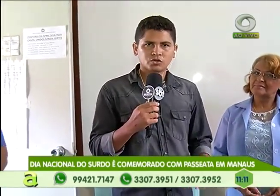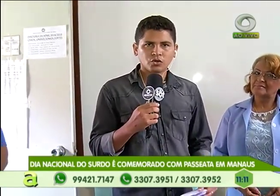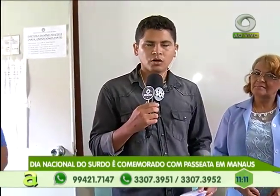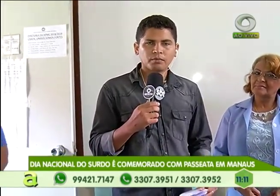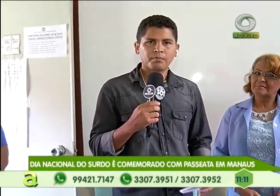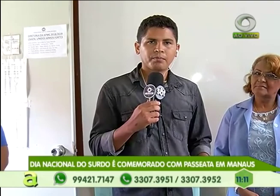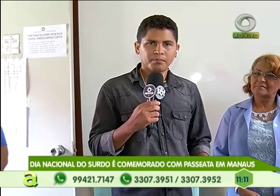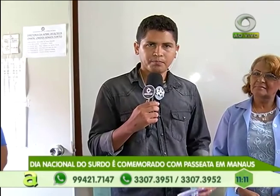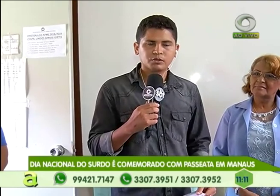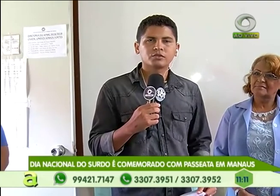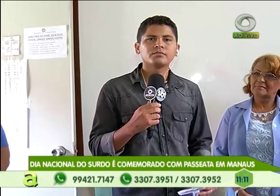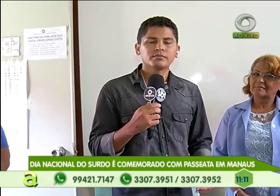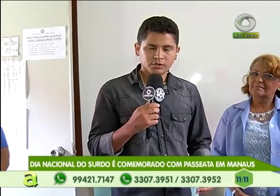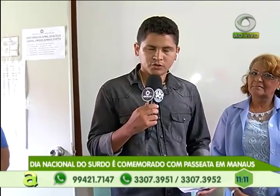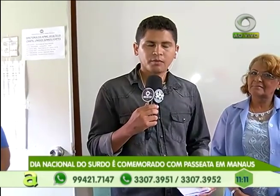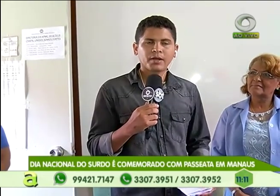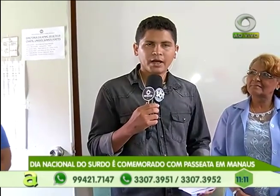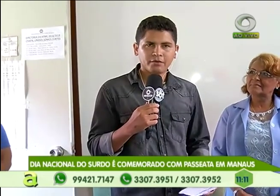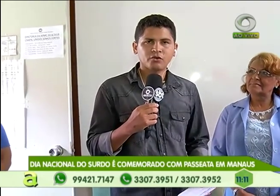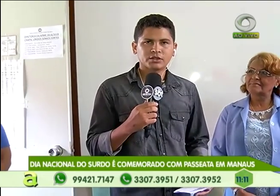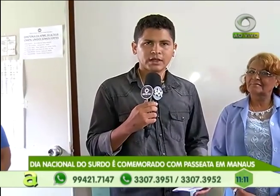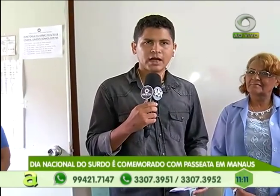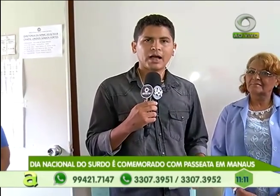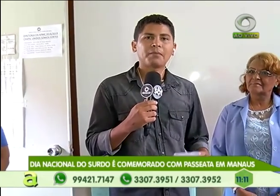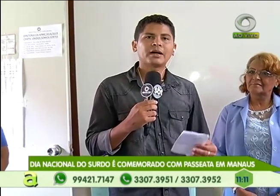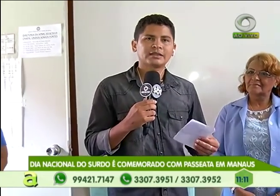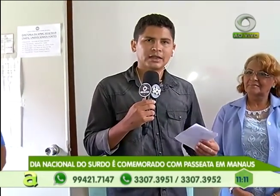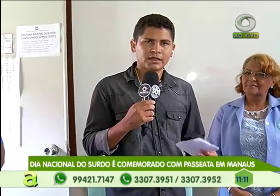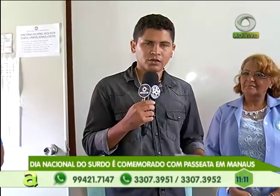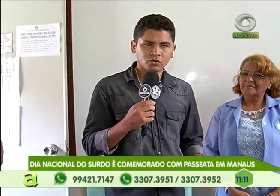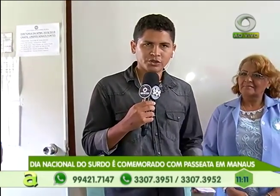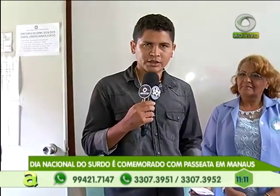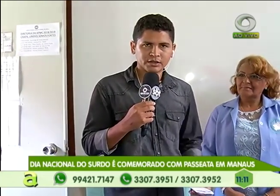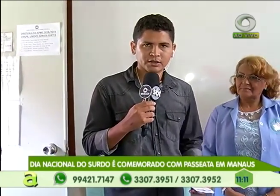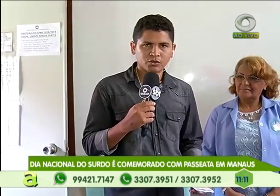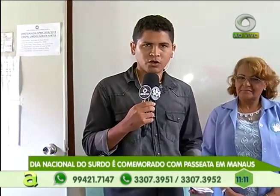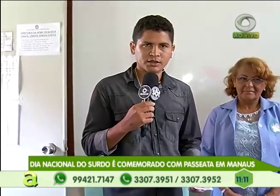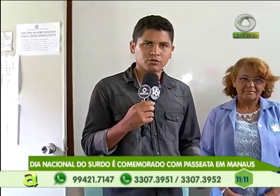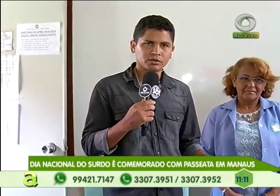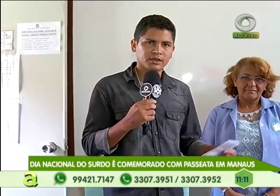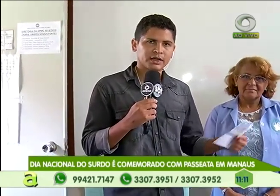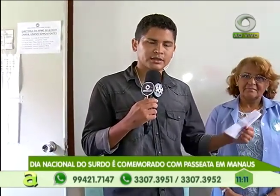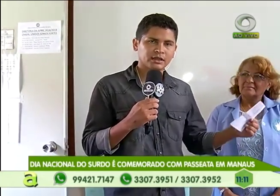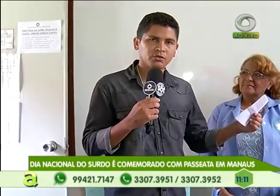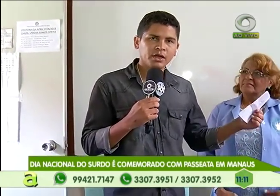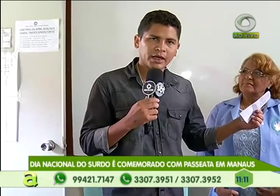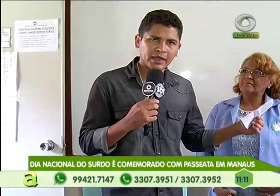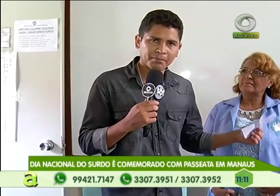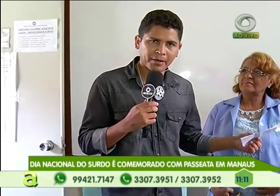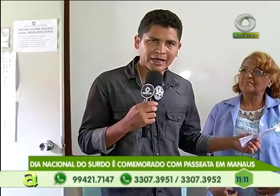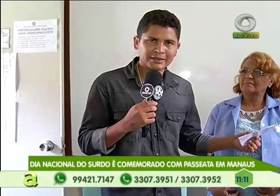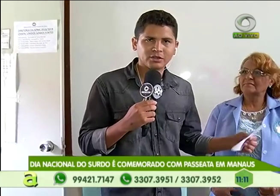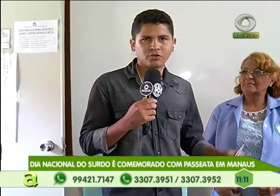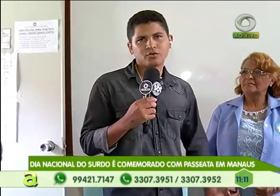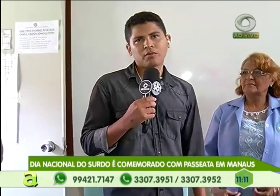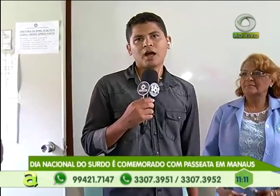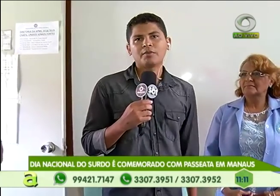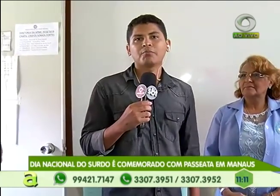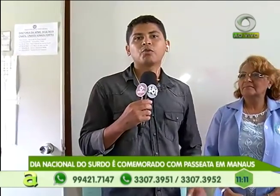só para reforçar a passeata hoje, às 15 horas, a concentração é na Praça Eleodoro Balbo, é a